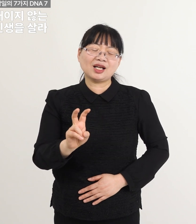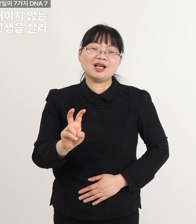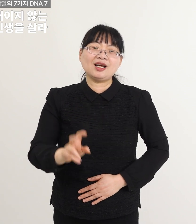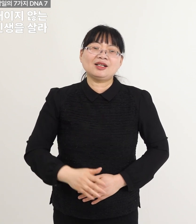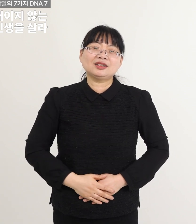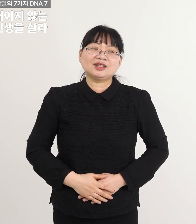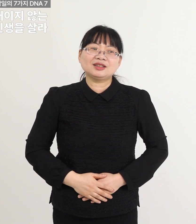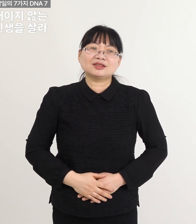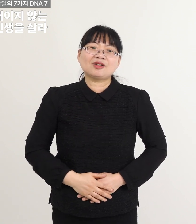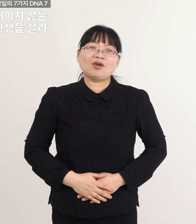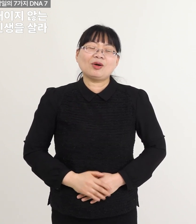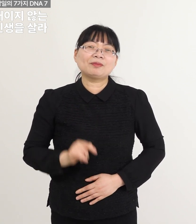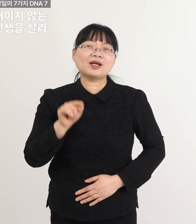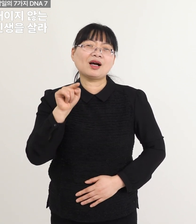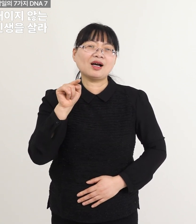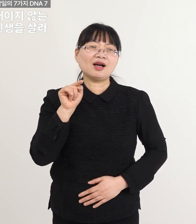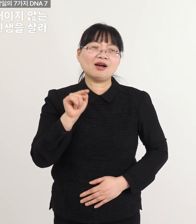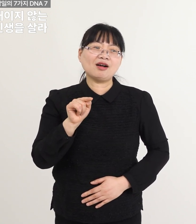이